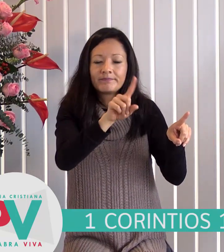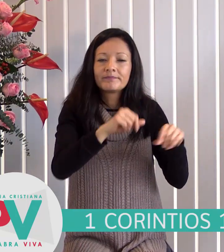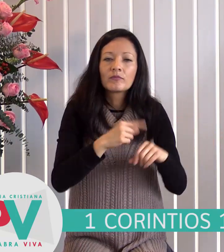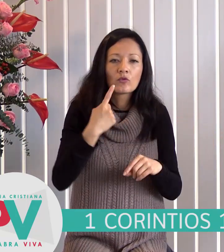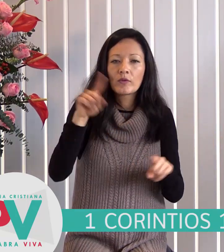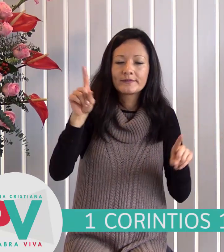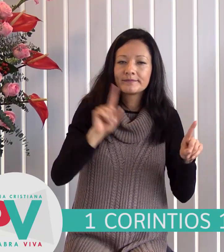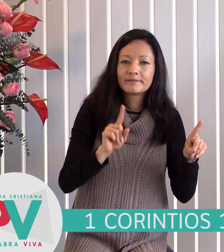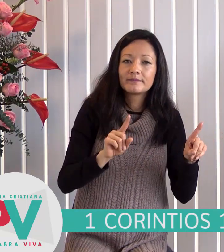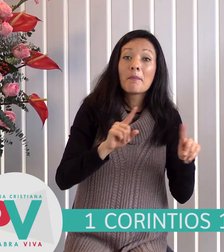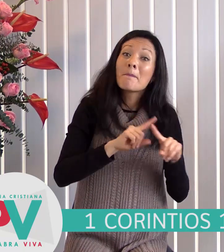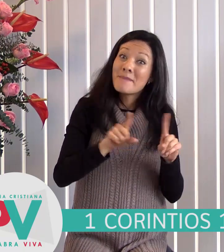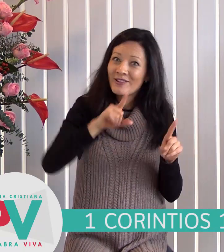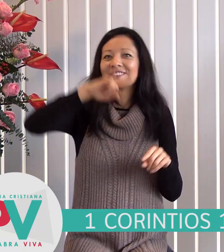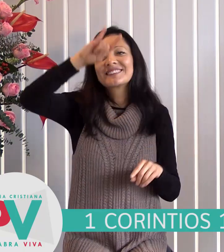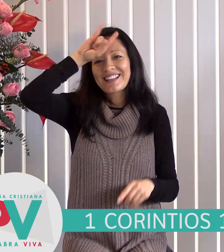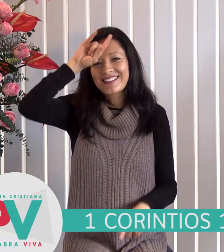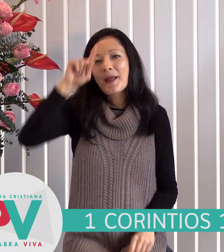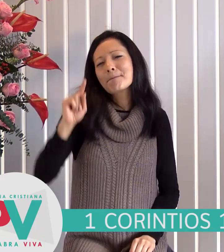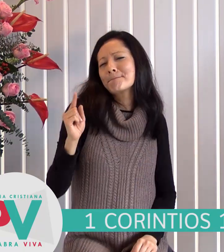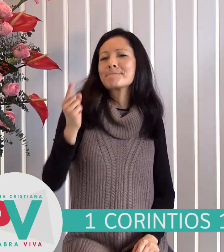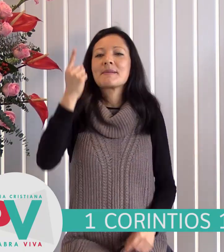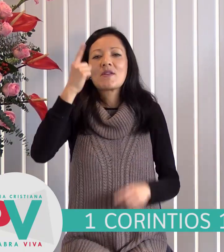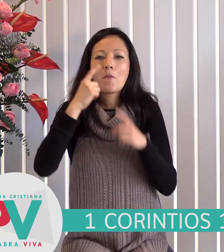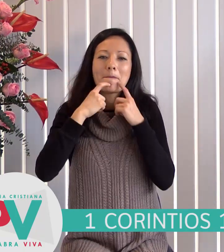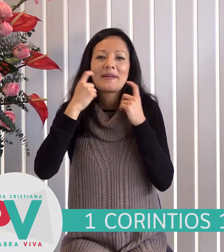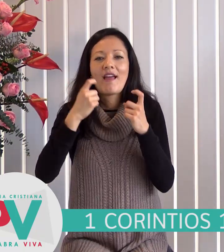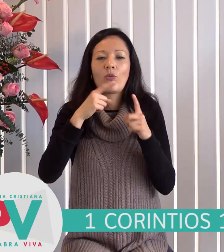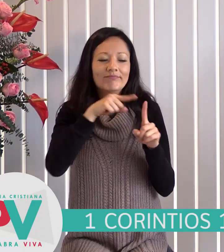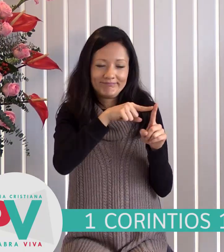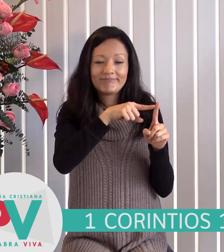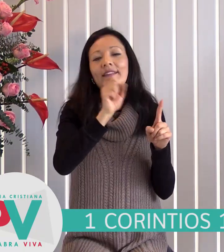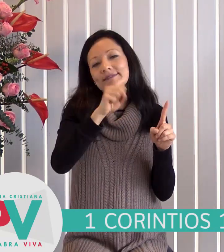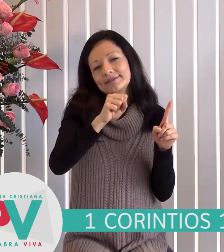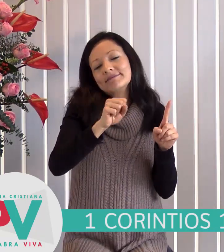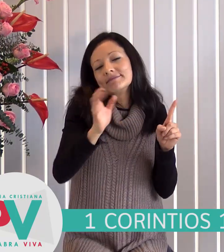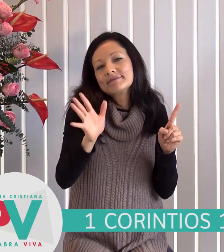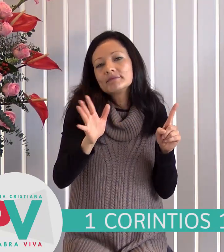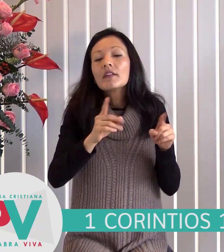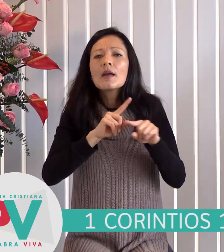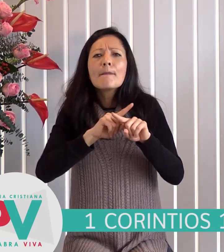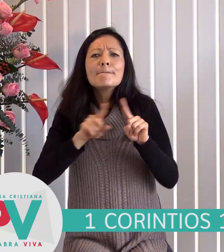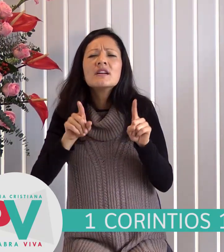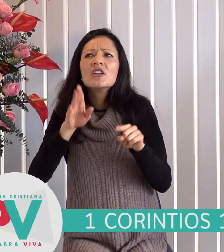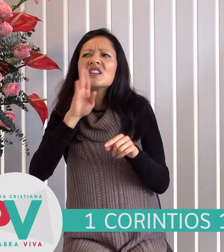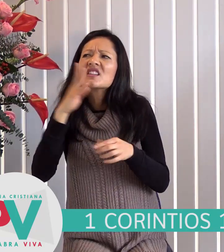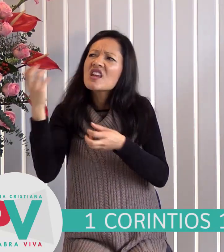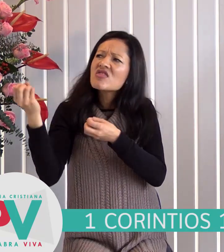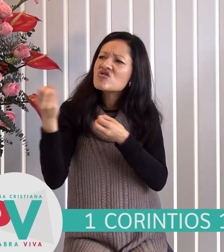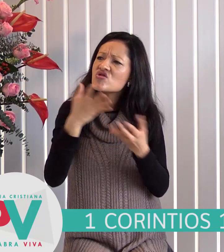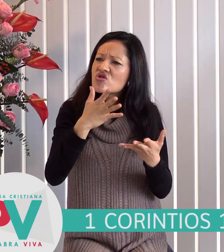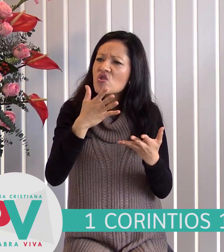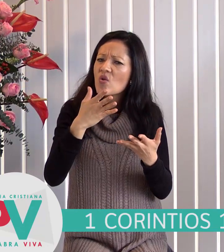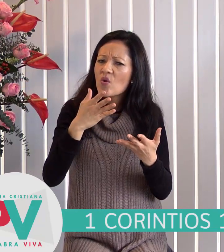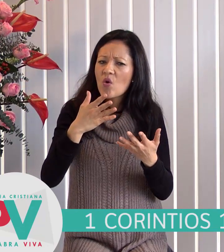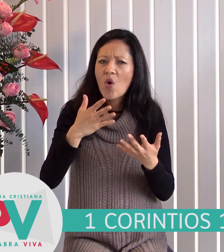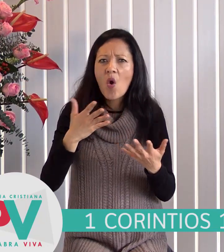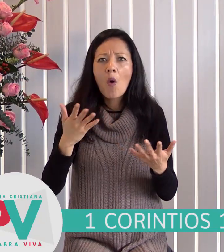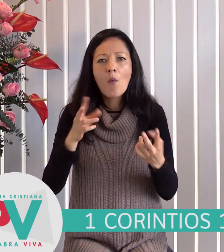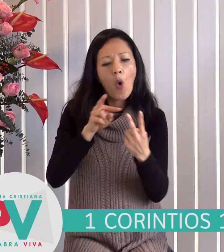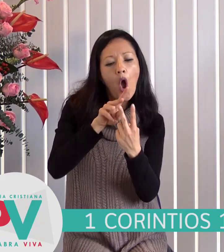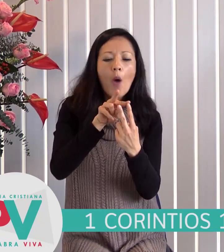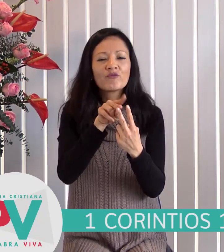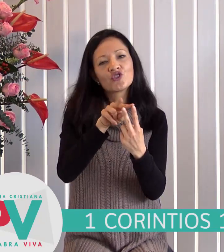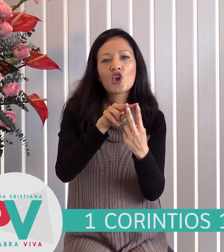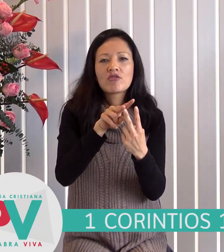pecó. ¿Quién creó la posibilidad de no obedecer el mandamiento de Dios?